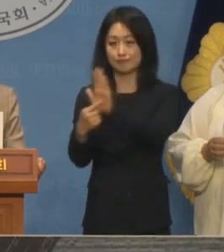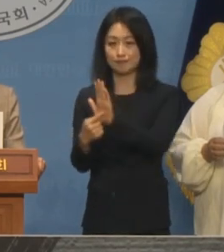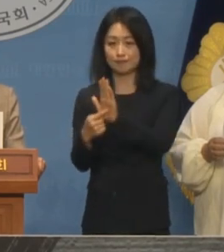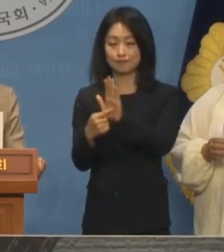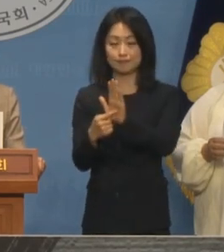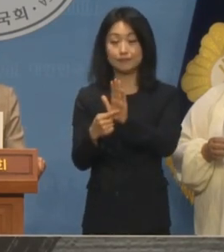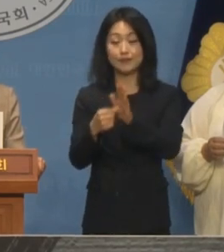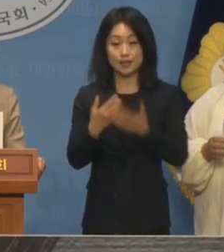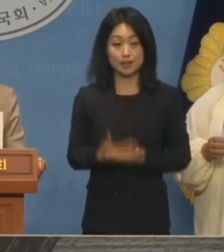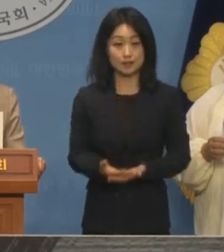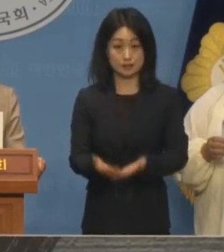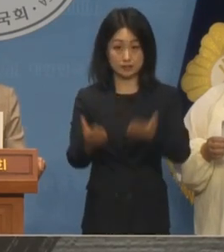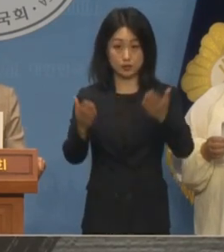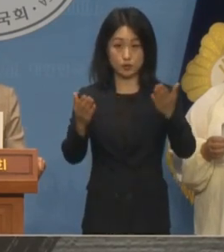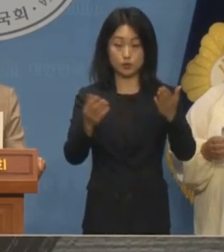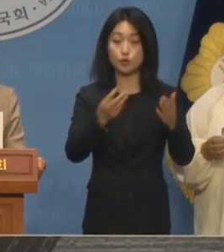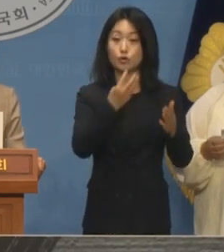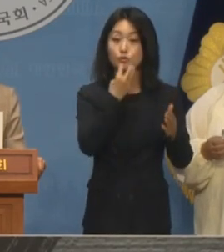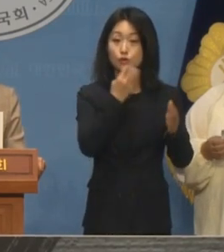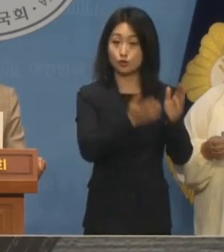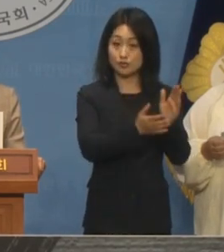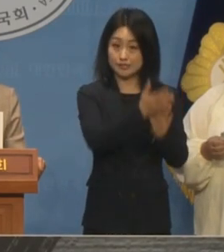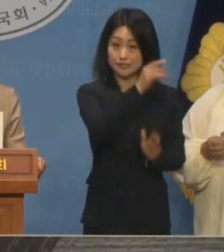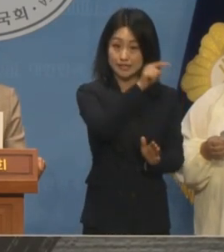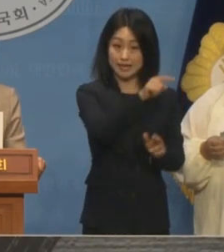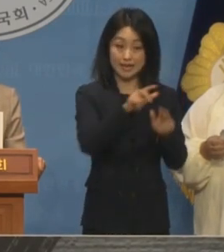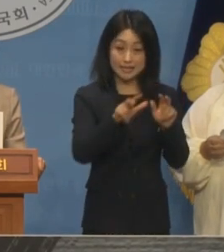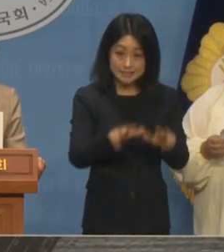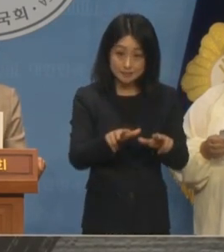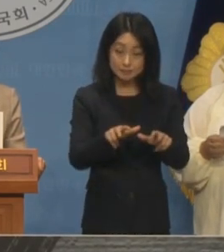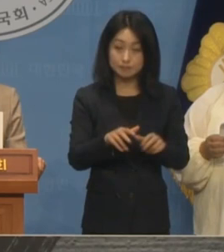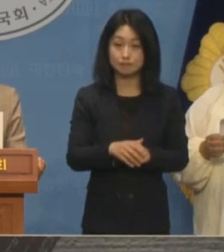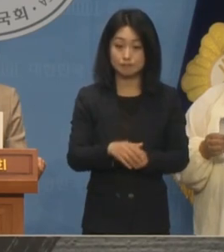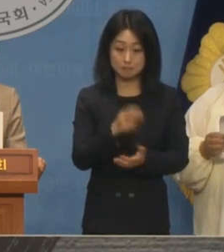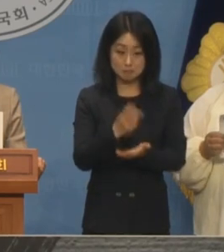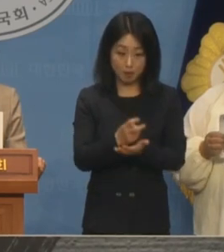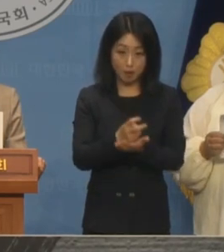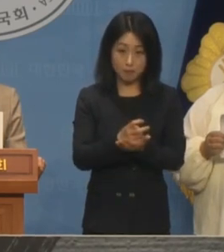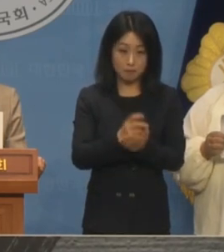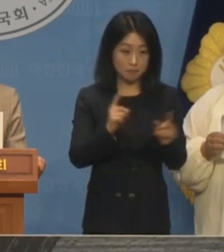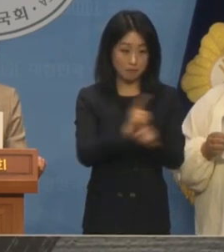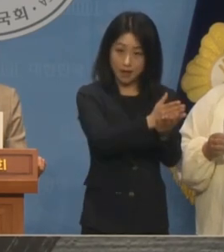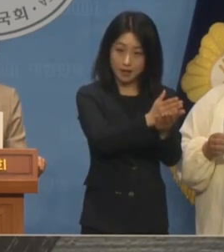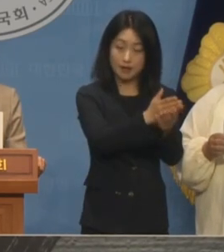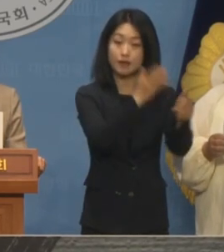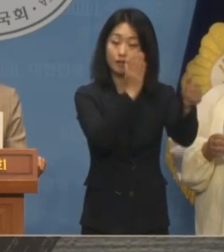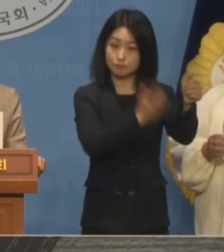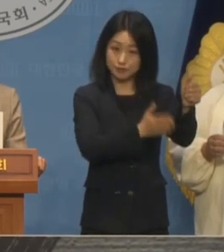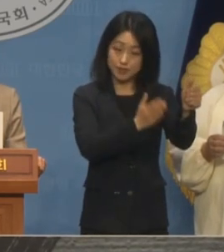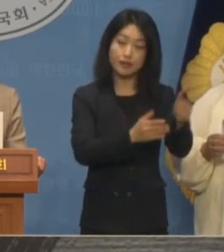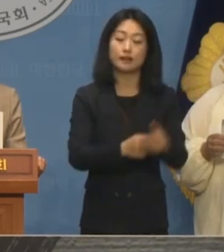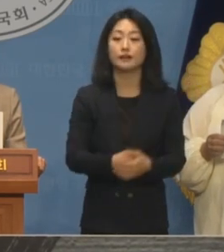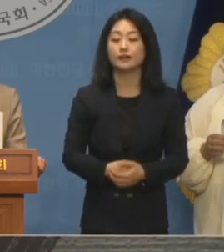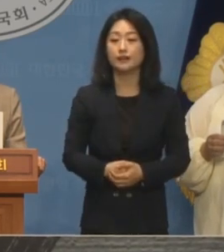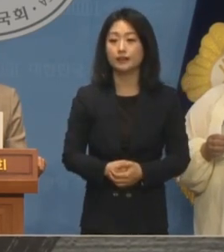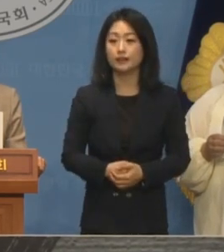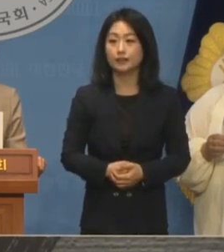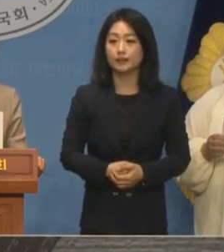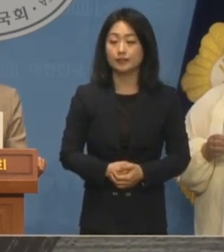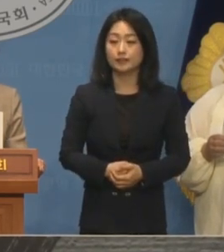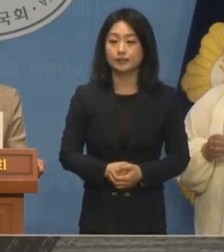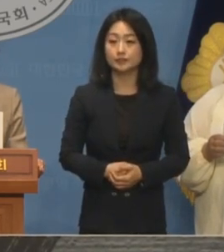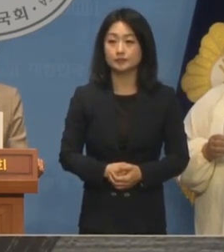서울시의회 서울시 탈시설 지원 조례를 지켜낼 것을 이들과 함께 요구하는 바입니다.